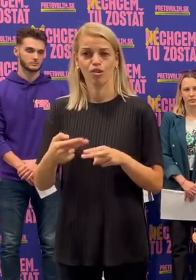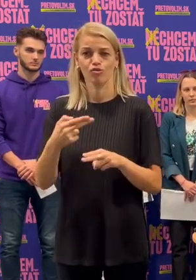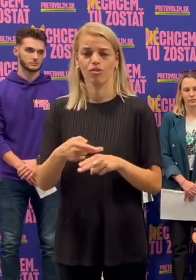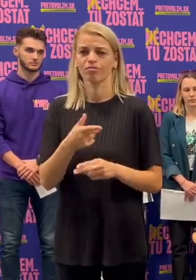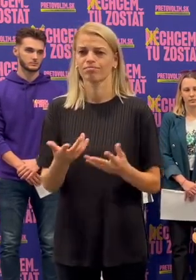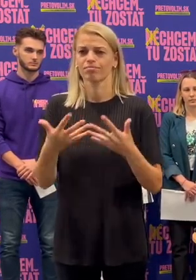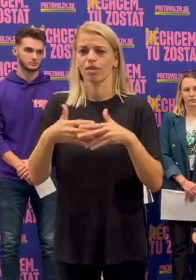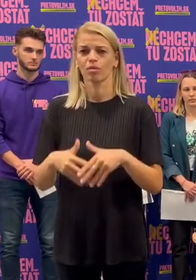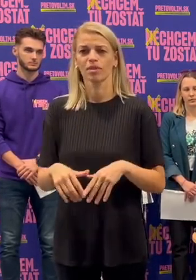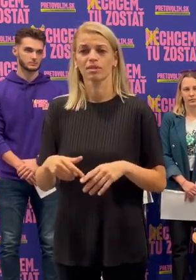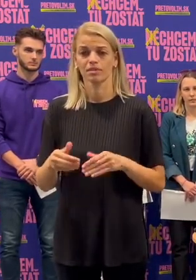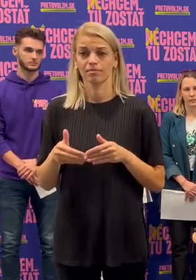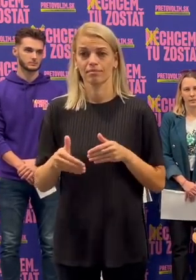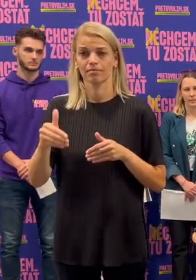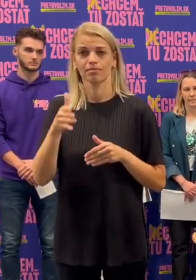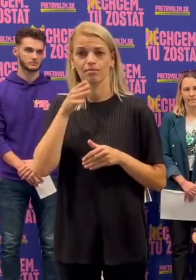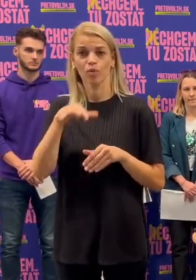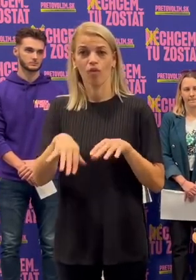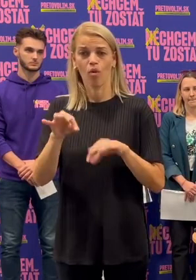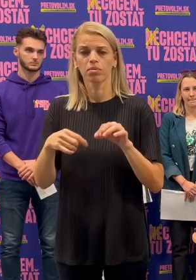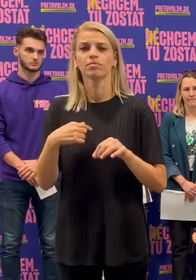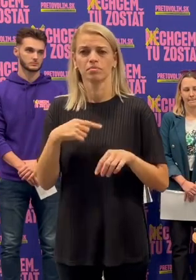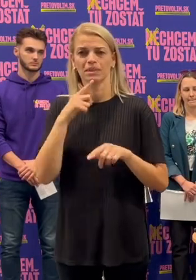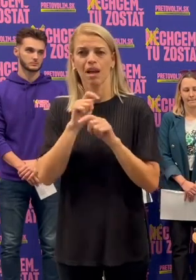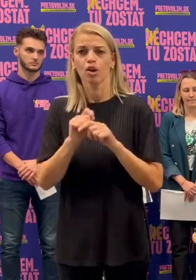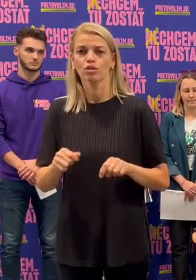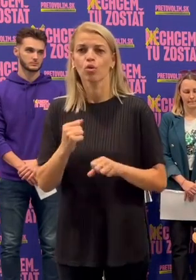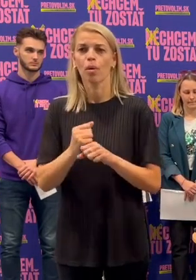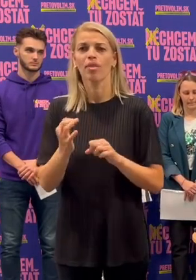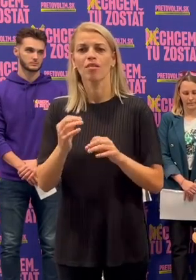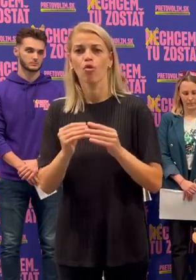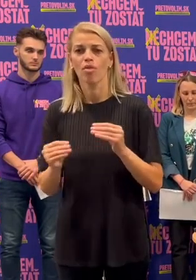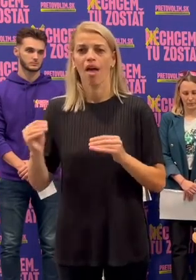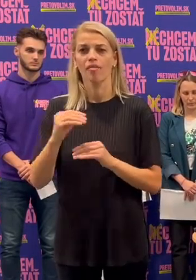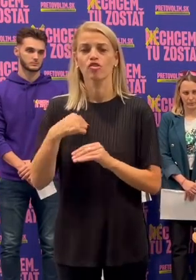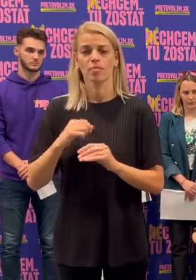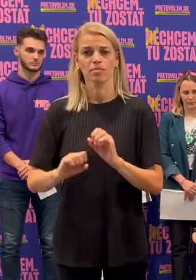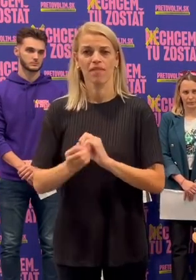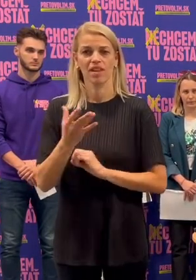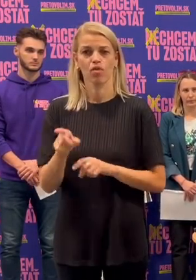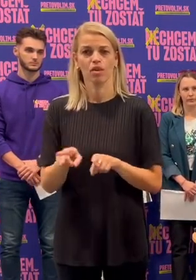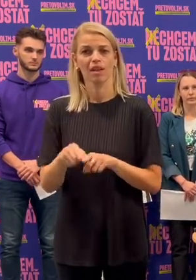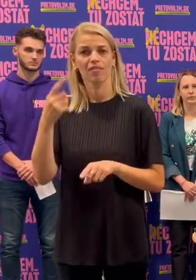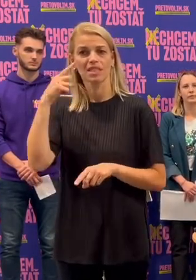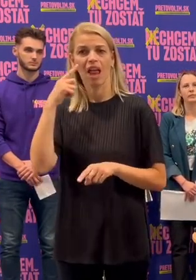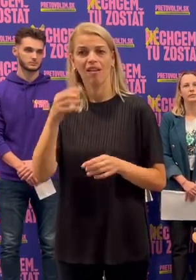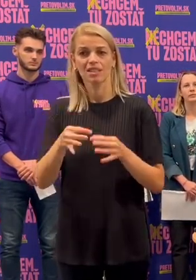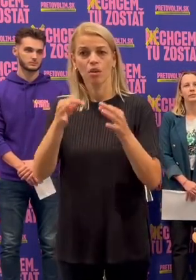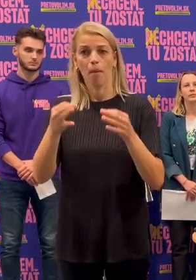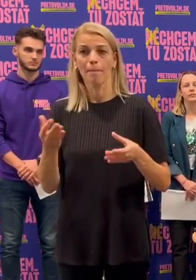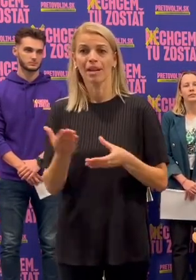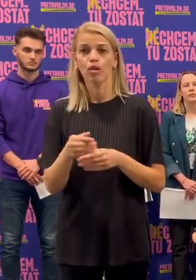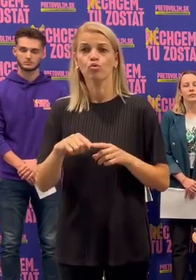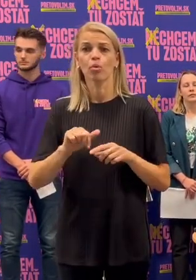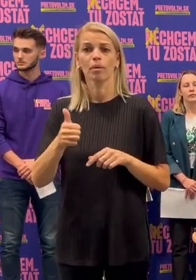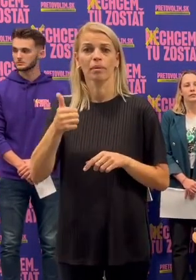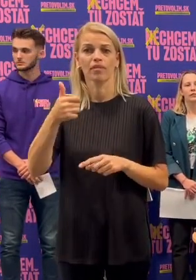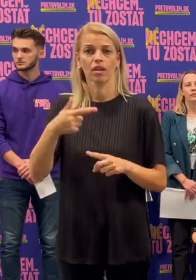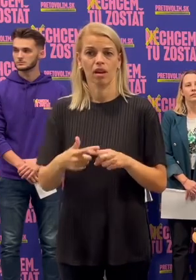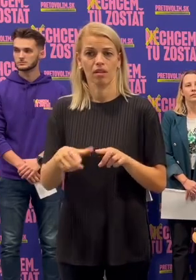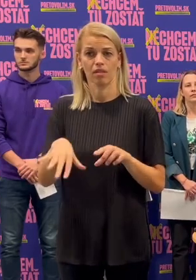s prichádzajúcimi voľbami sme sa rozhodli urobiť ešte niečo navyše. Vytvorili sme vzdelávaciu príručku pre prvovoličov, kde